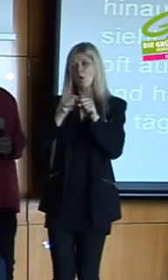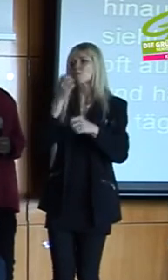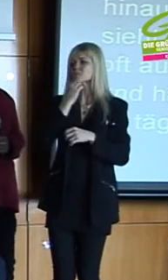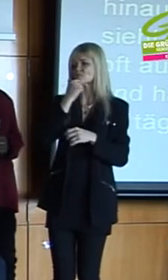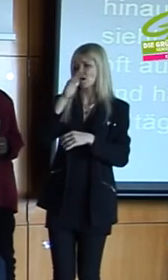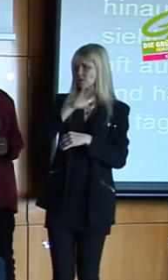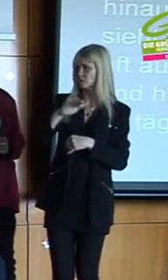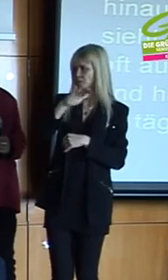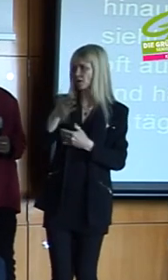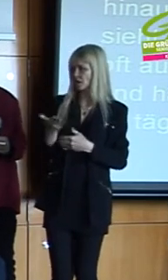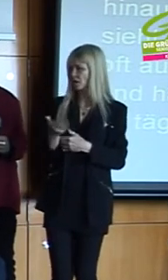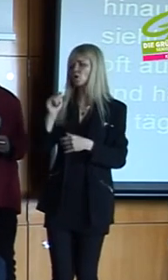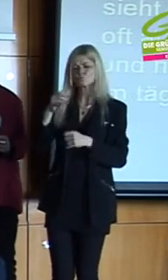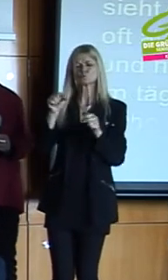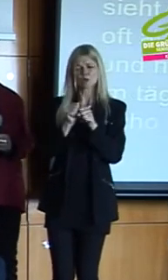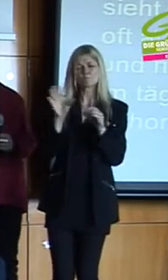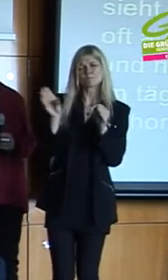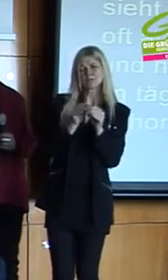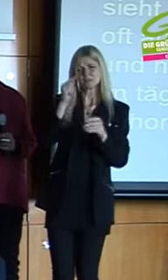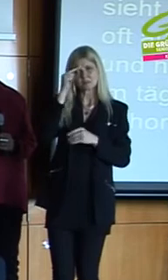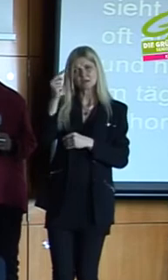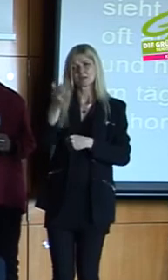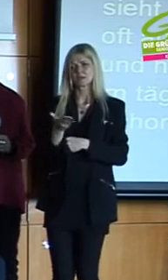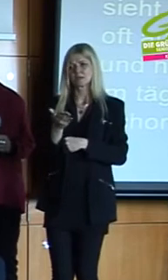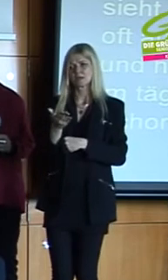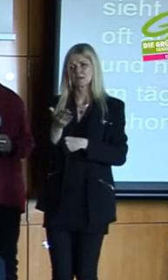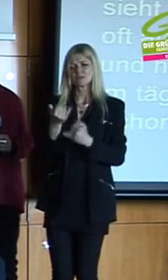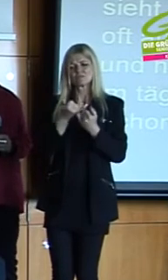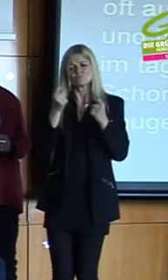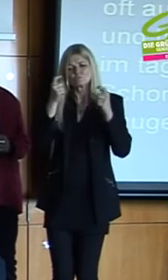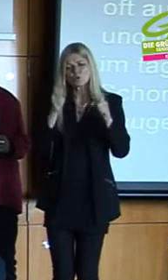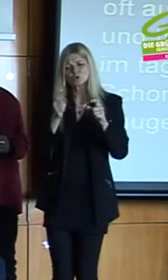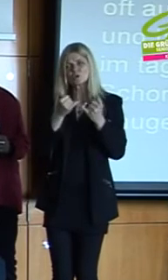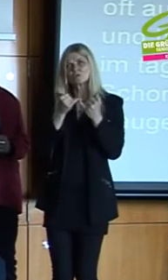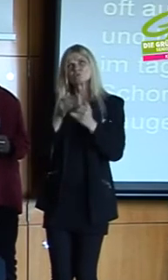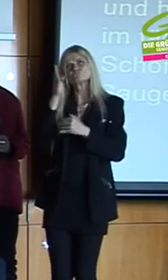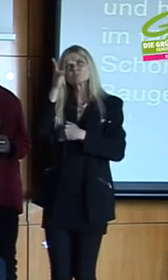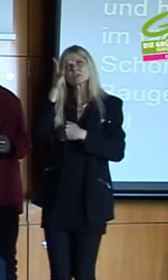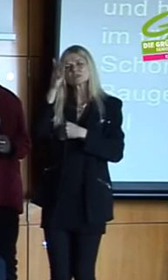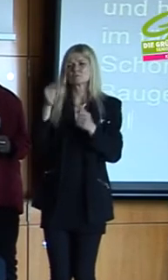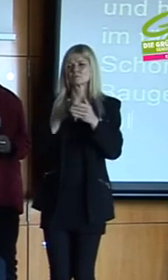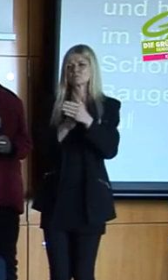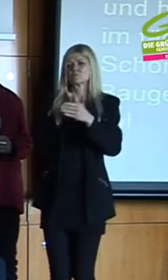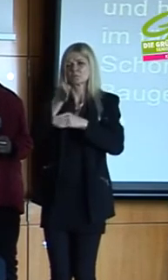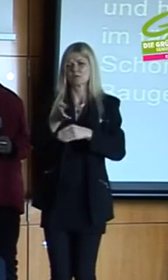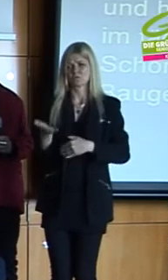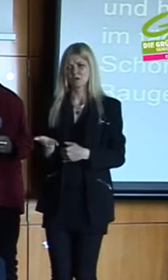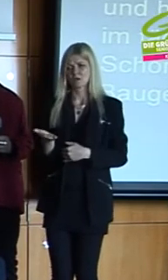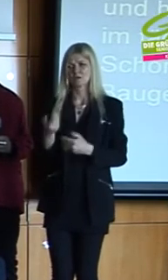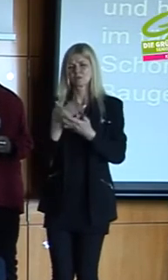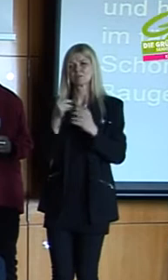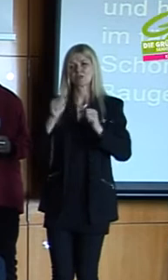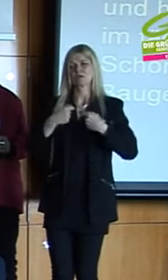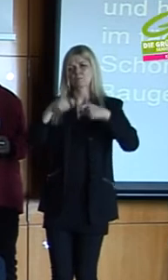Bereich andenken soll, ähnlich Vorsorge zu treffen, dass man barrierefrei bauen